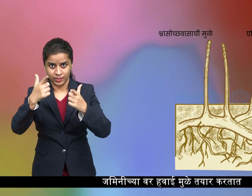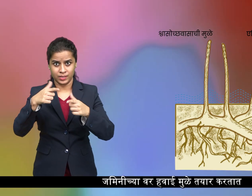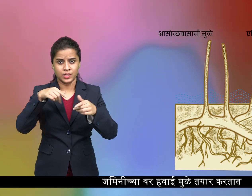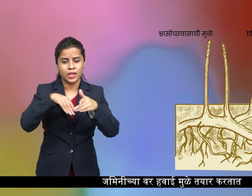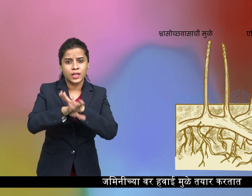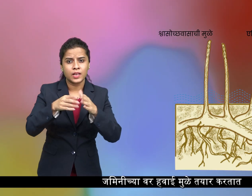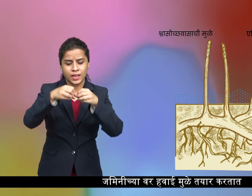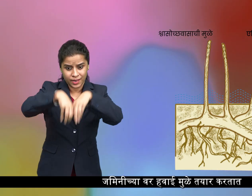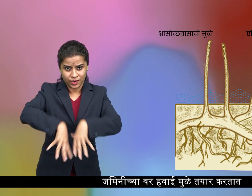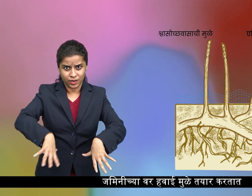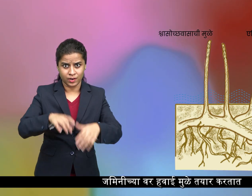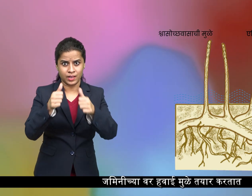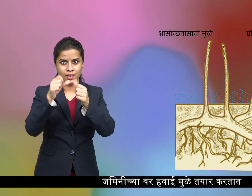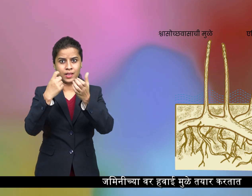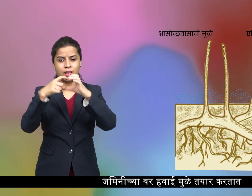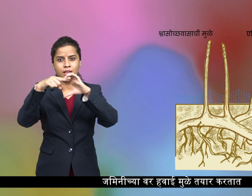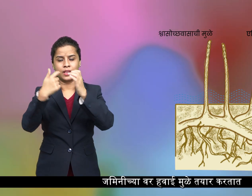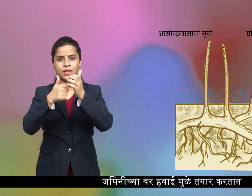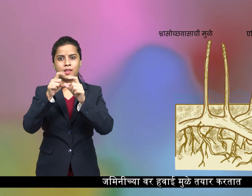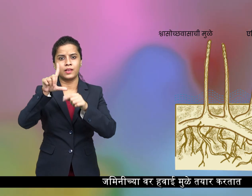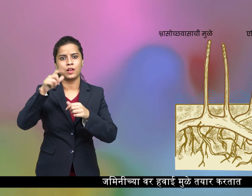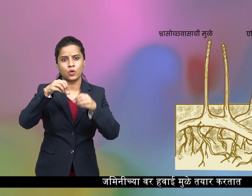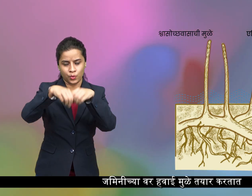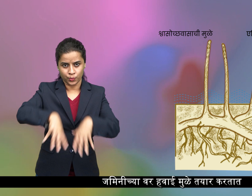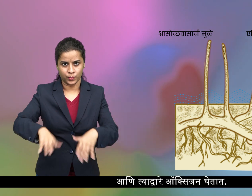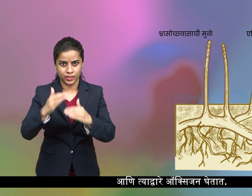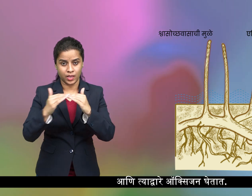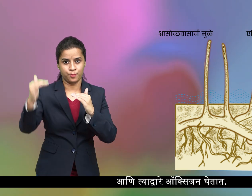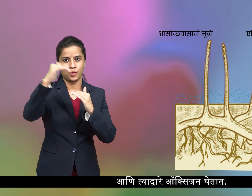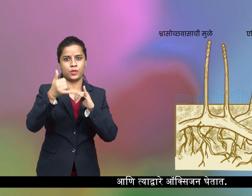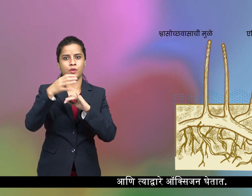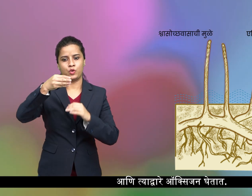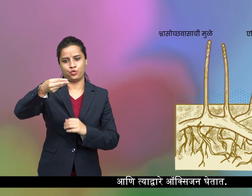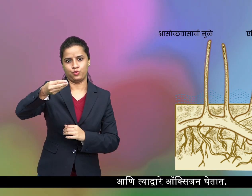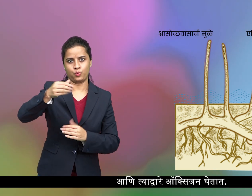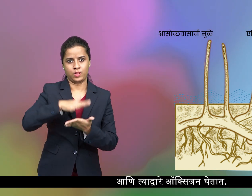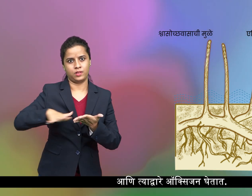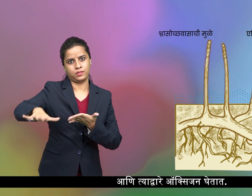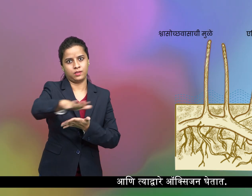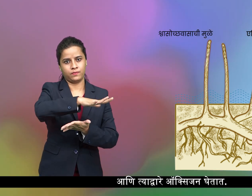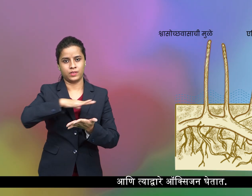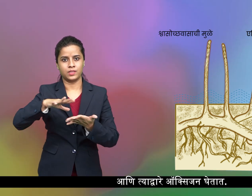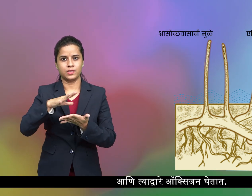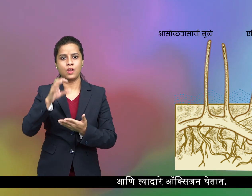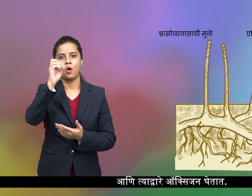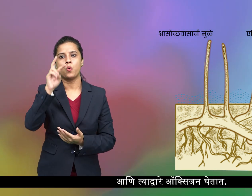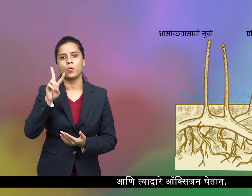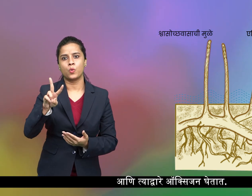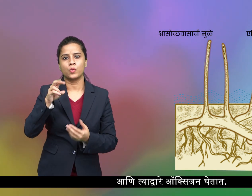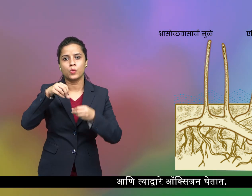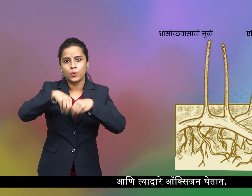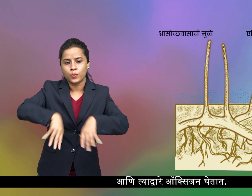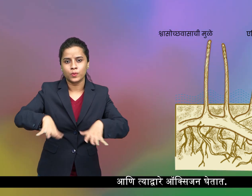जमिनीच्या वर हवाई मुळे तयार करतात आणि त्याद्वारे ऑक्सिजन घेतात.